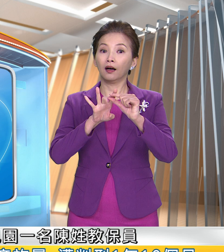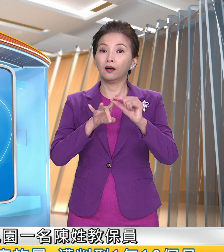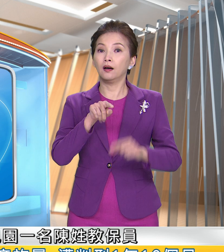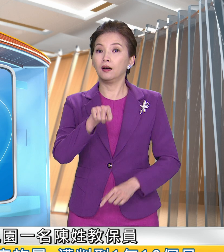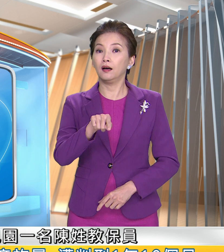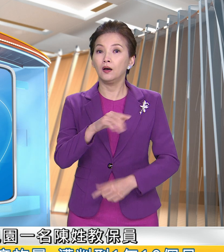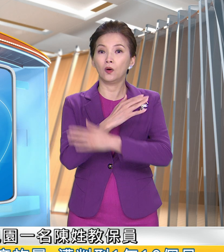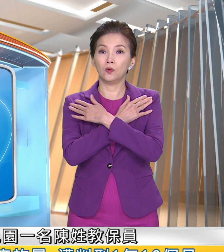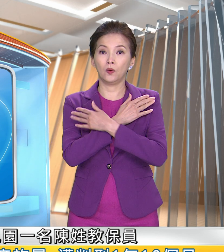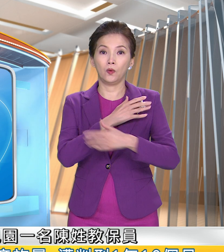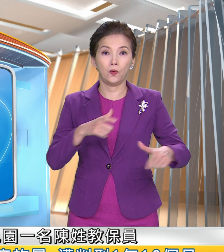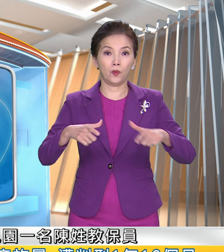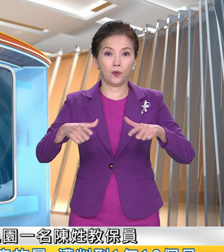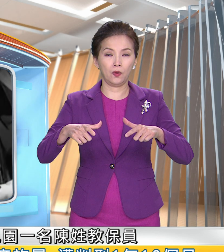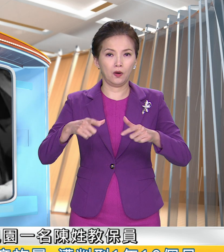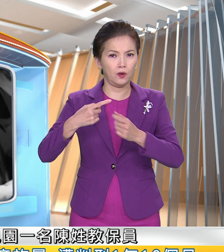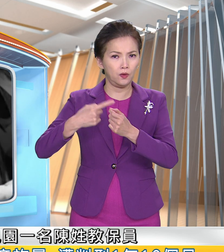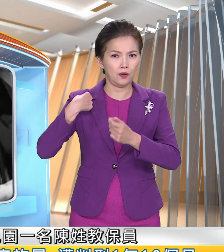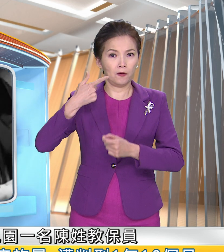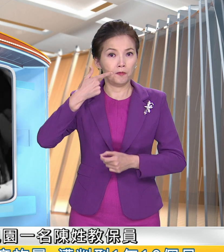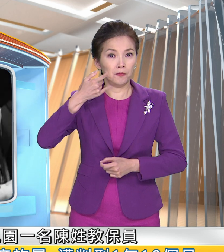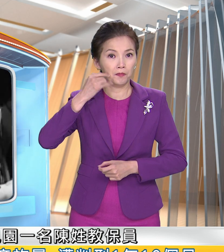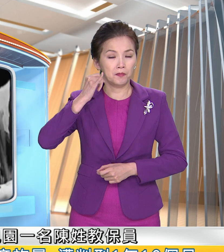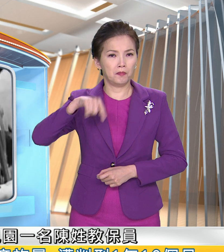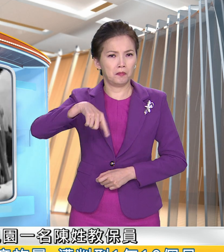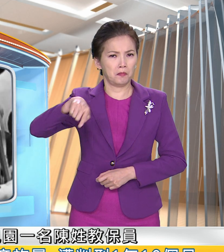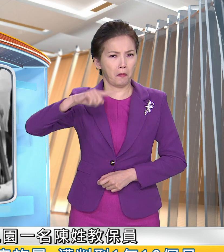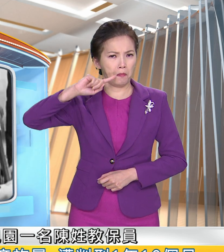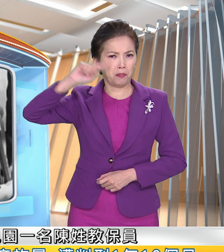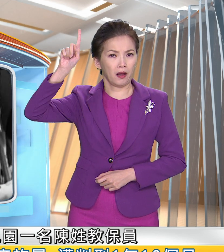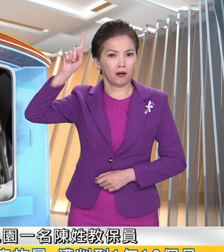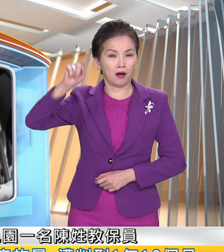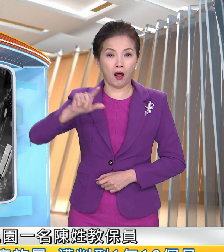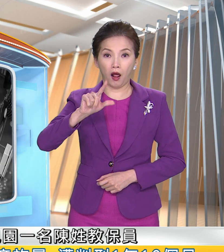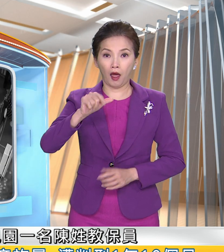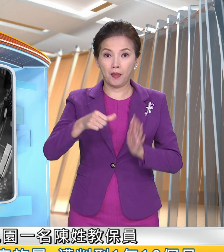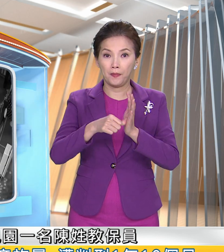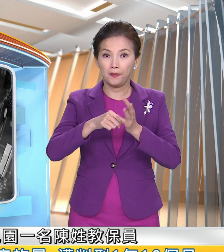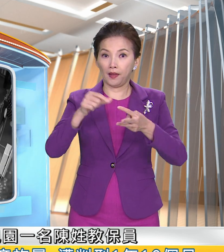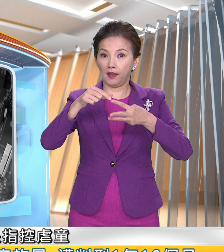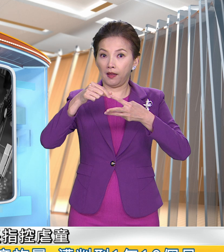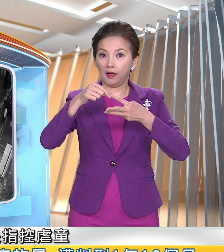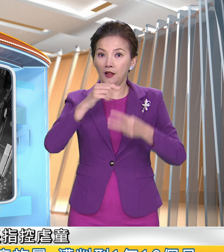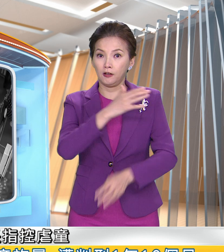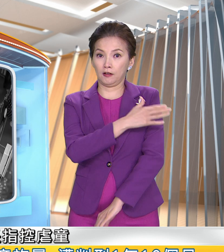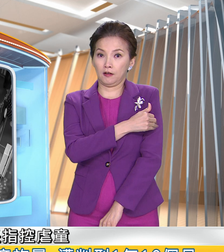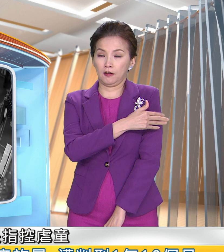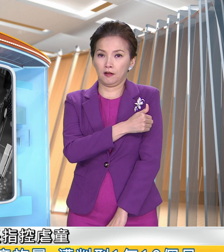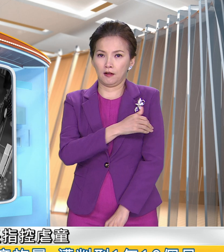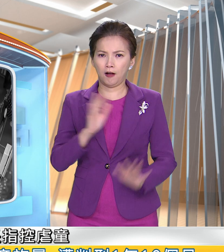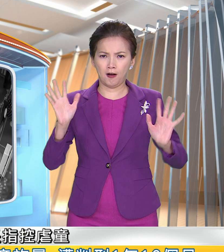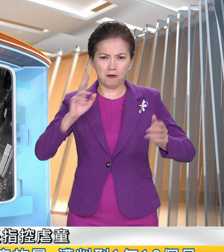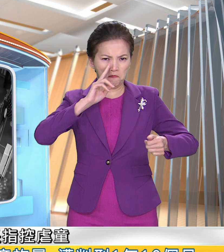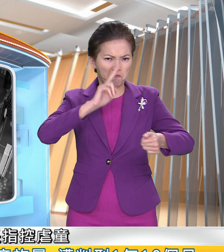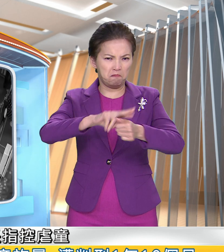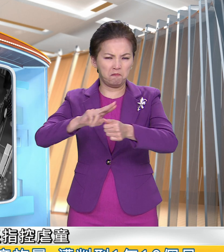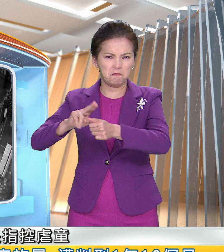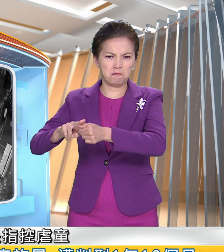台中市有一所幼儿园，一名诚信教保员在去年被多名的家长指控虐